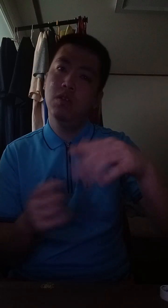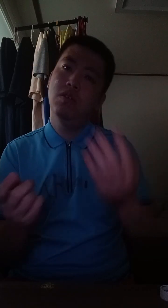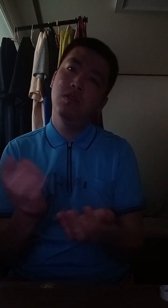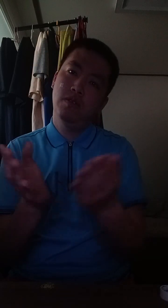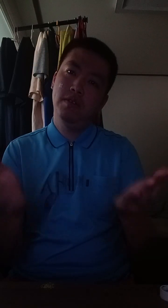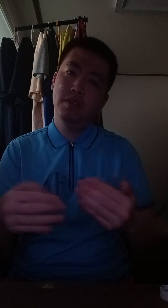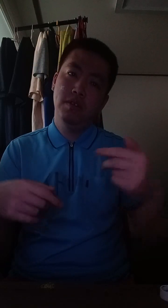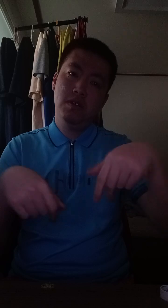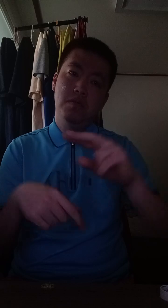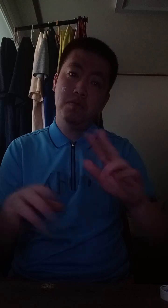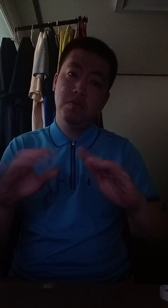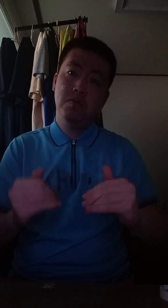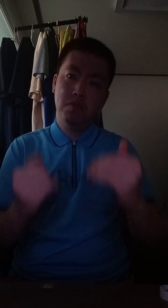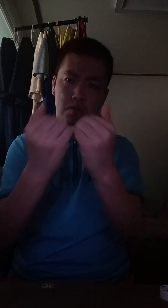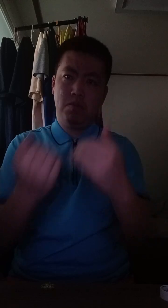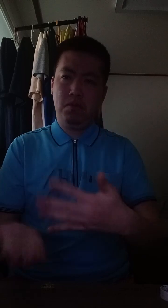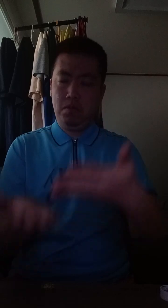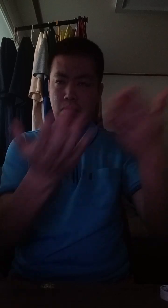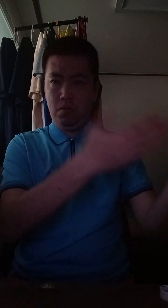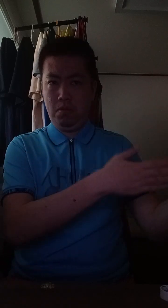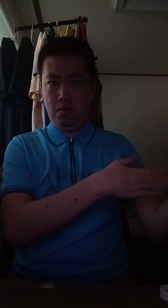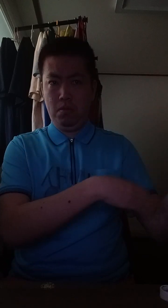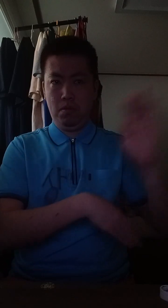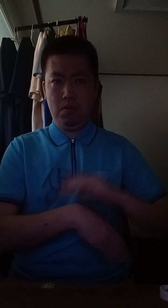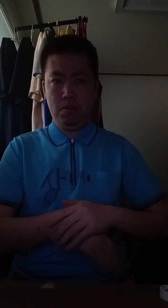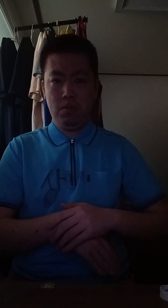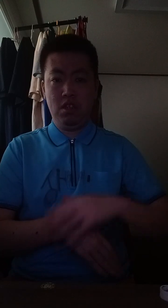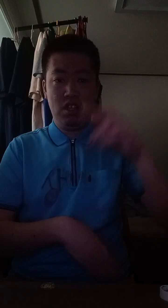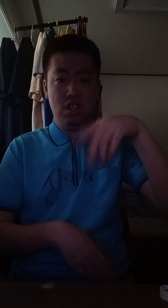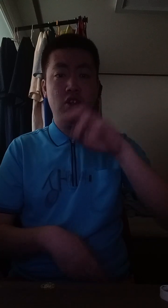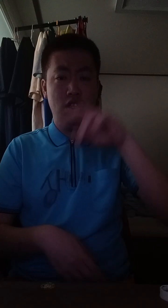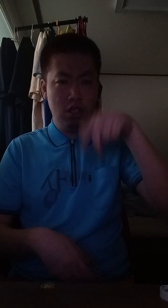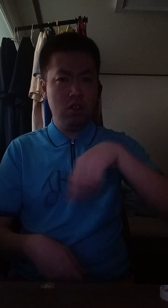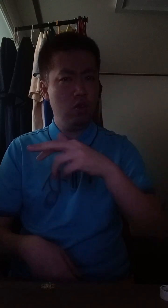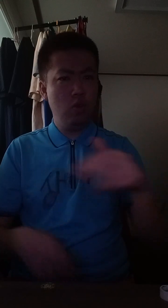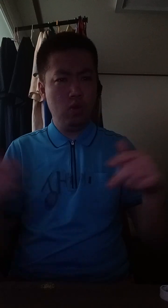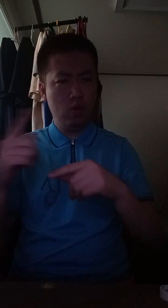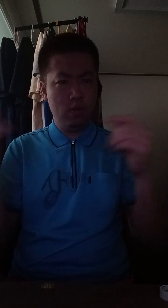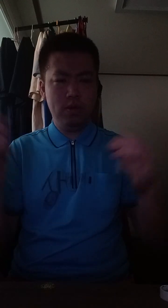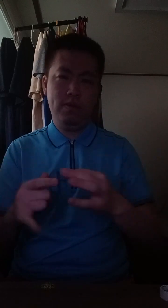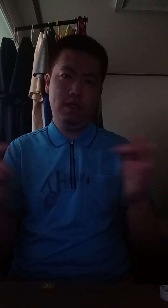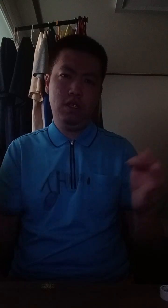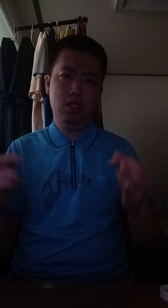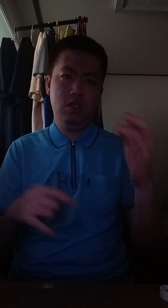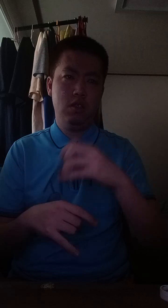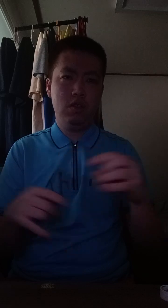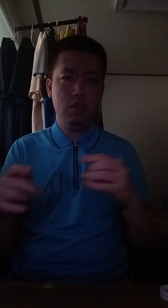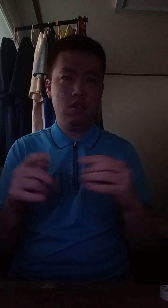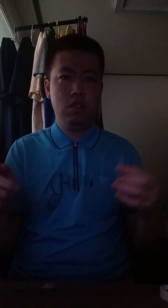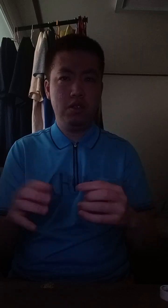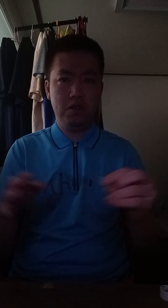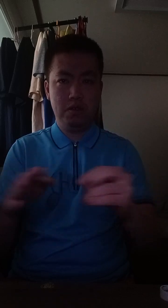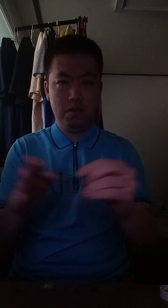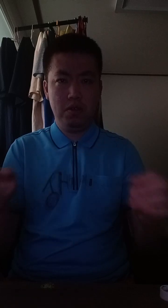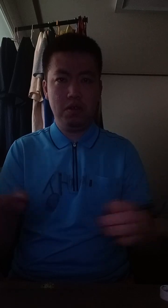틈새가 10cm가 넘습니다. 2005년 시행된 도시철도 건설 규칙은 이 경우 안전장치 설치를